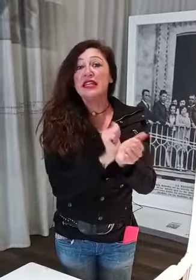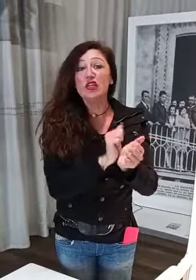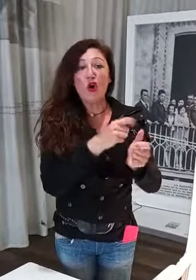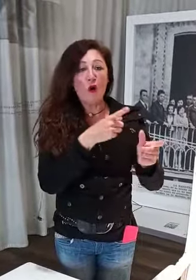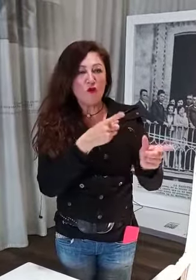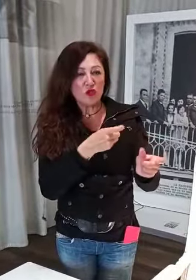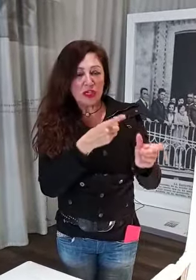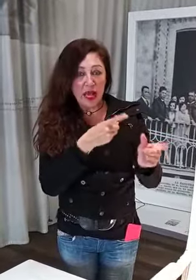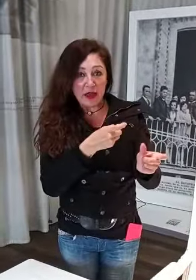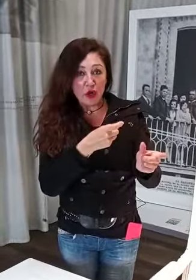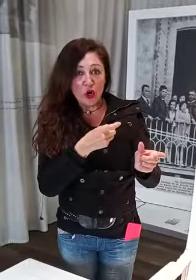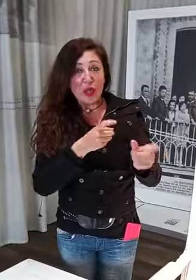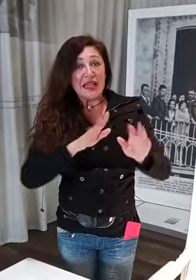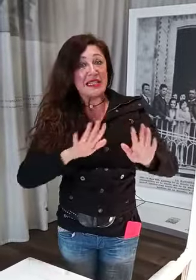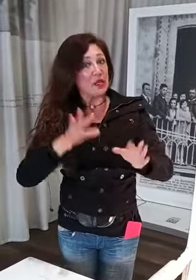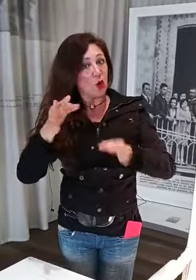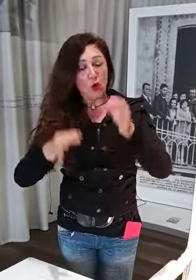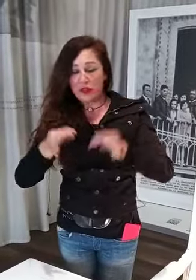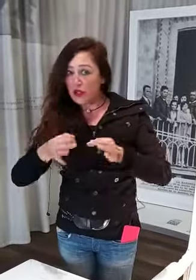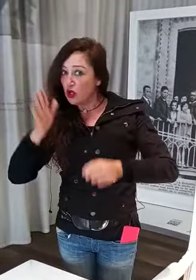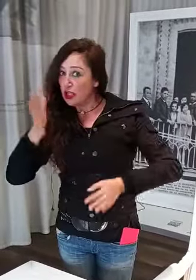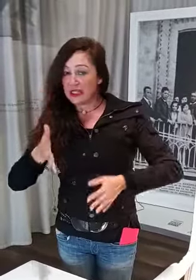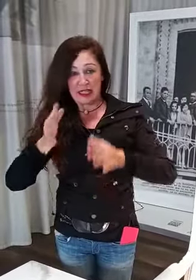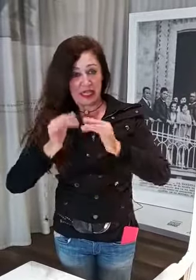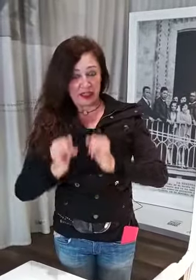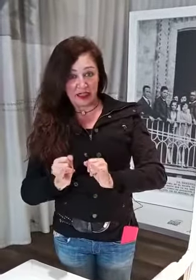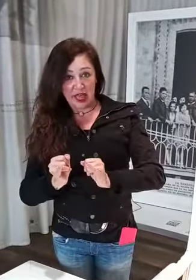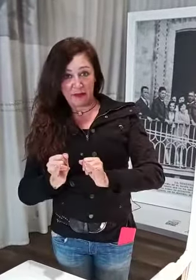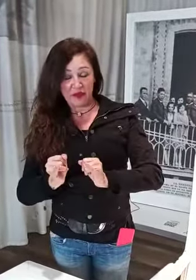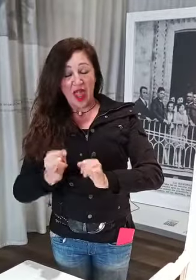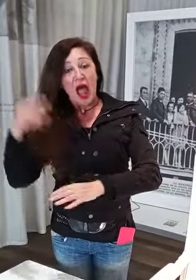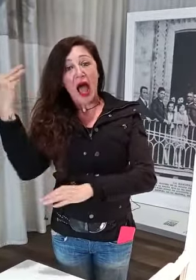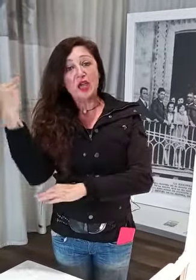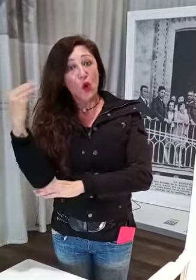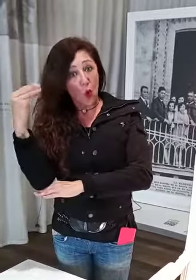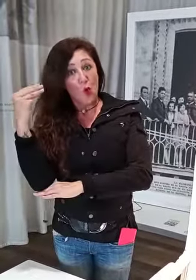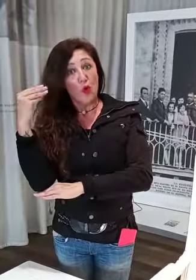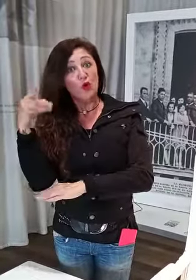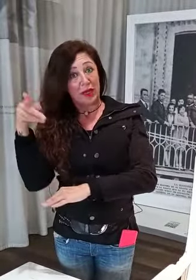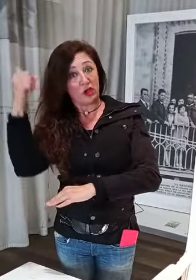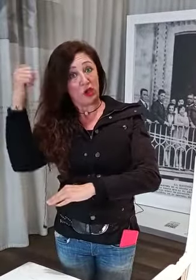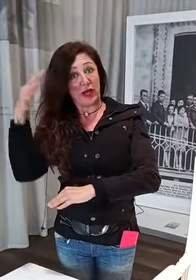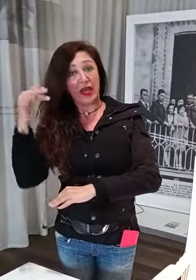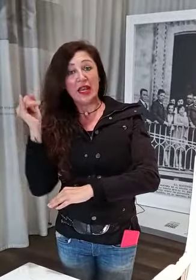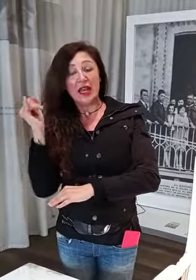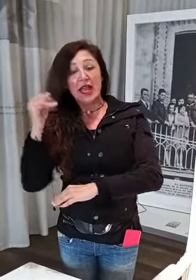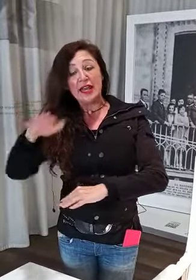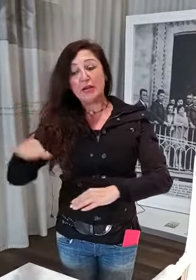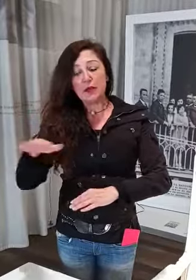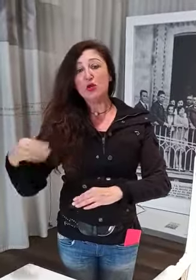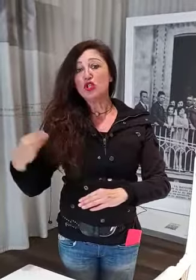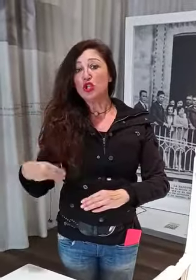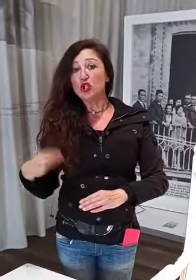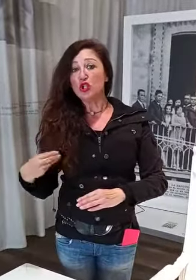detenido, fusilado, sin juicio ni sentencia. Hay un monumento de él en el mismo sitio donde